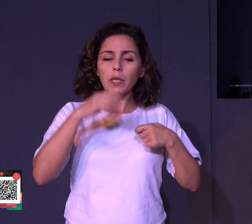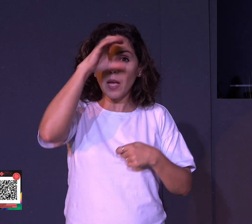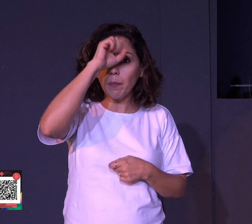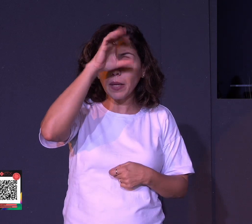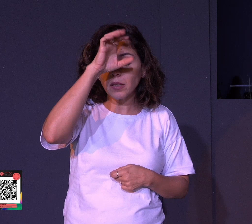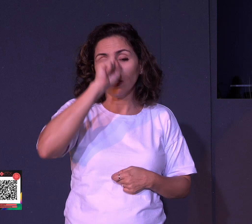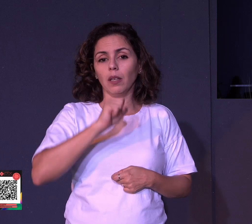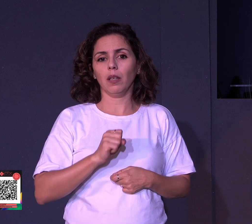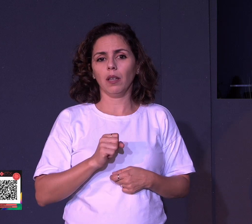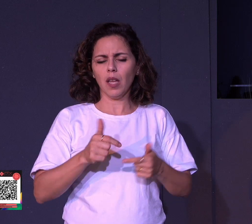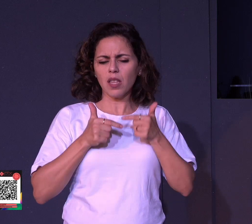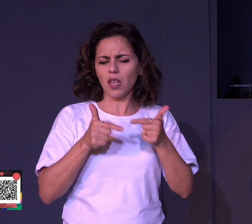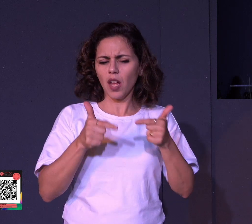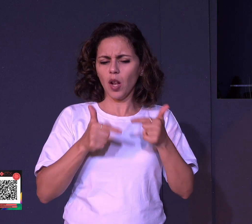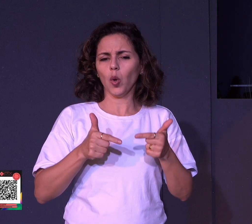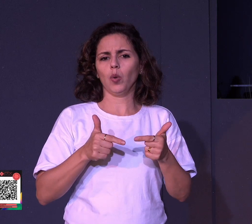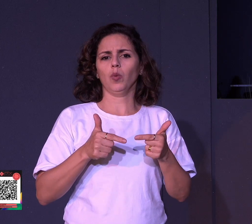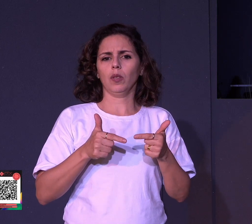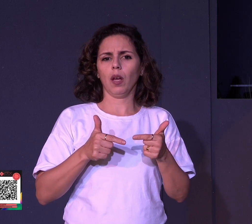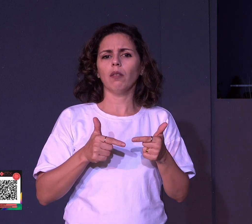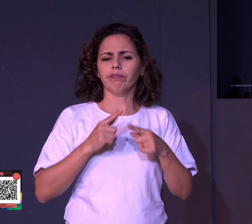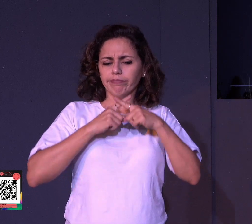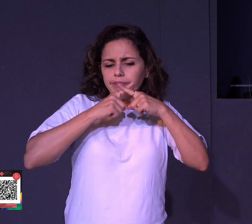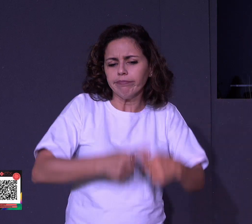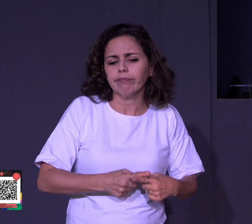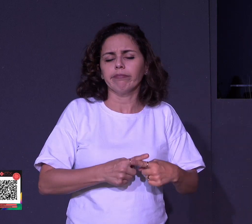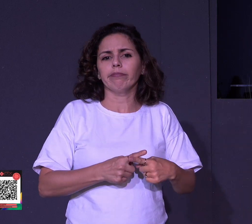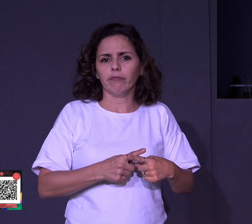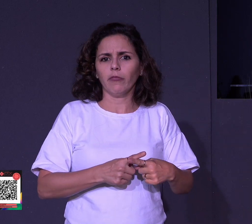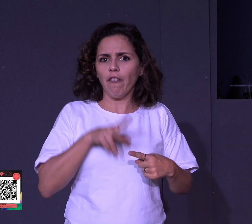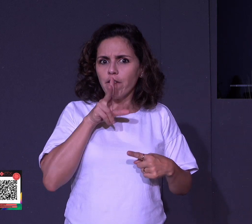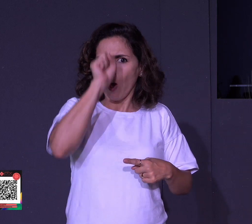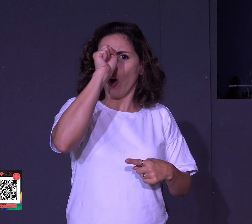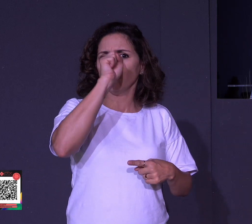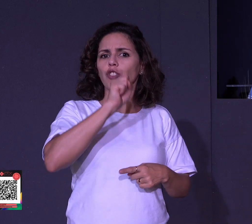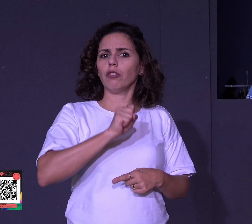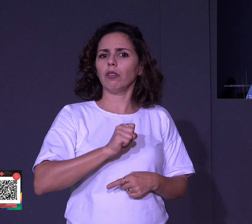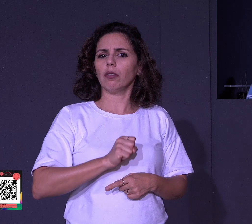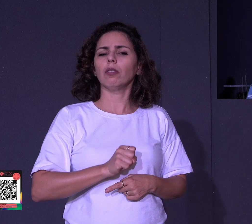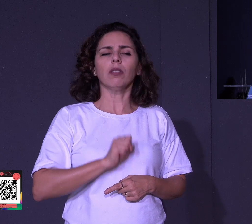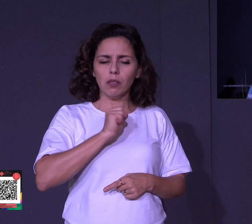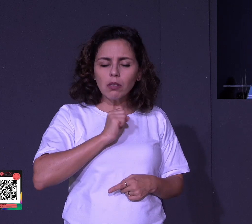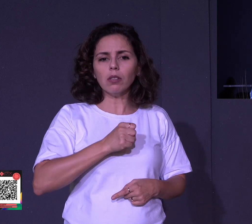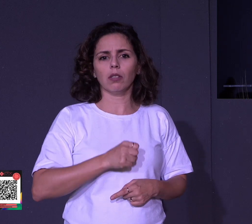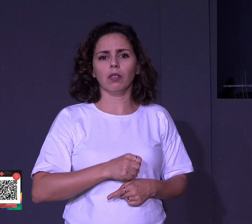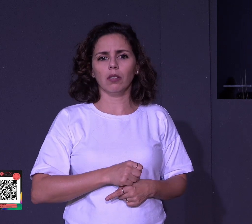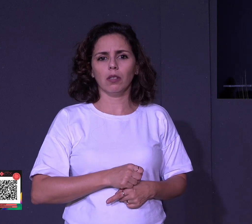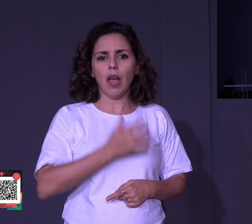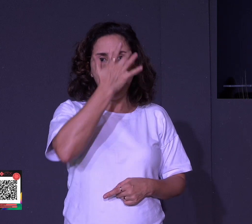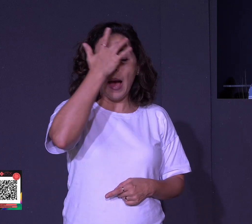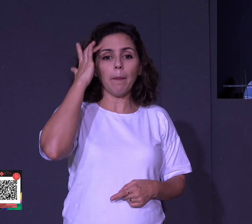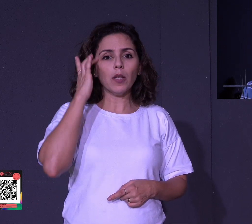é ferrenha. O ser humano é aquilo que ele pensa. Somos aquilo que registramos em